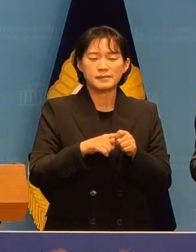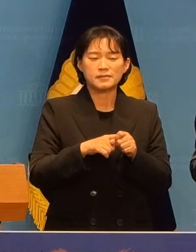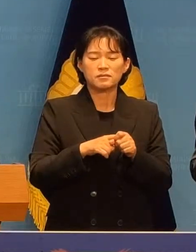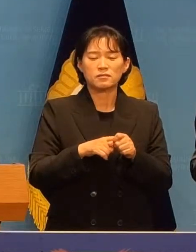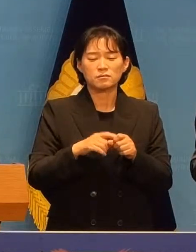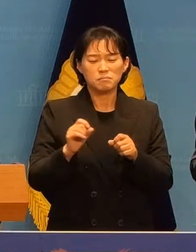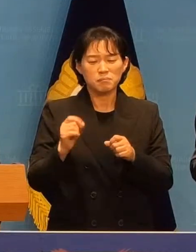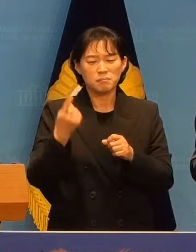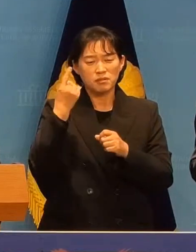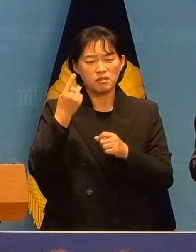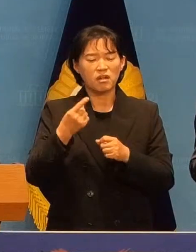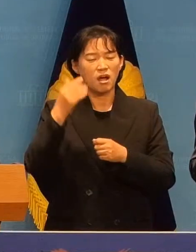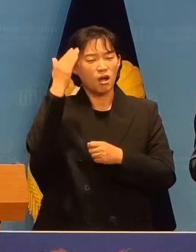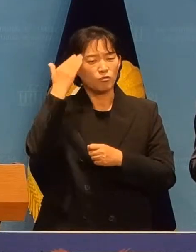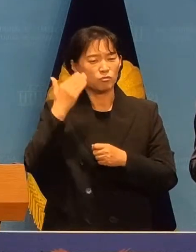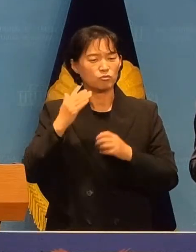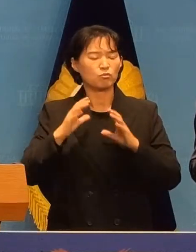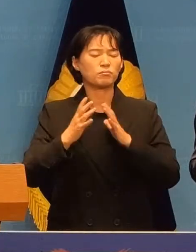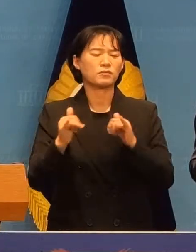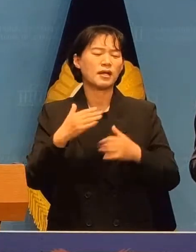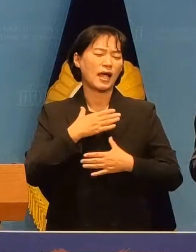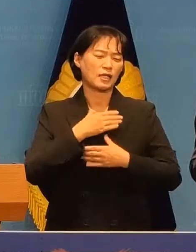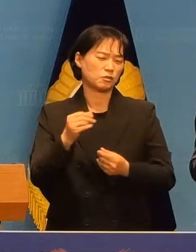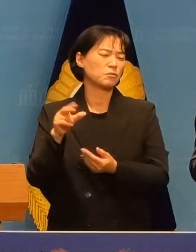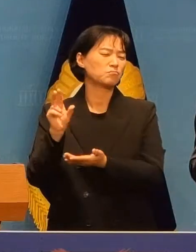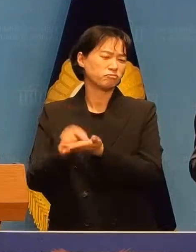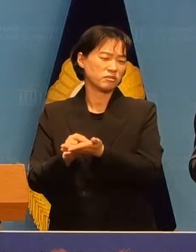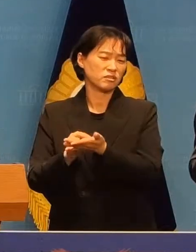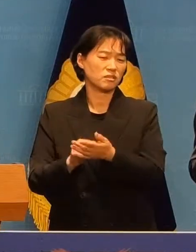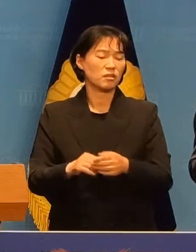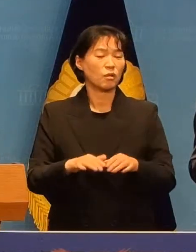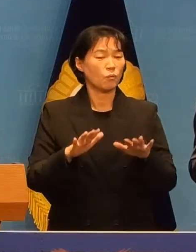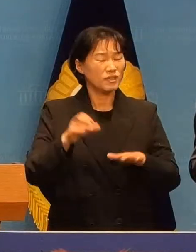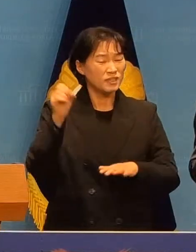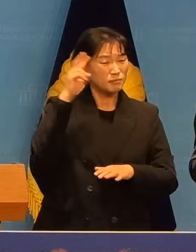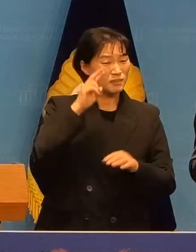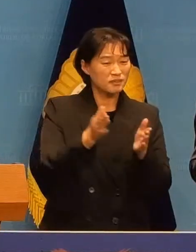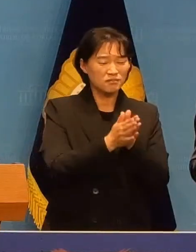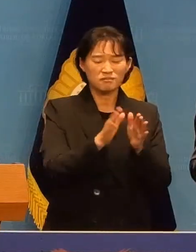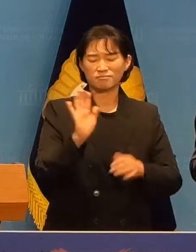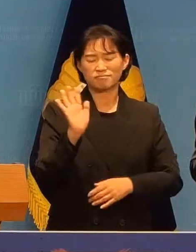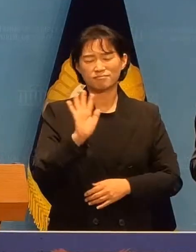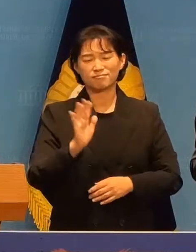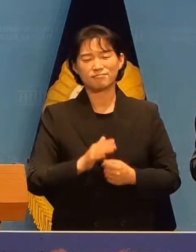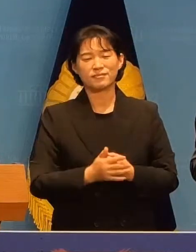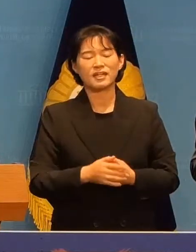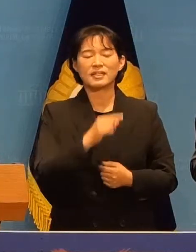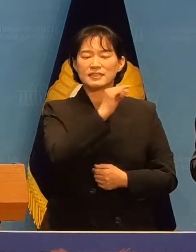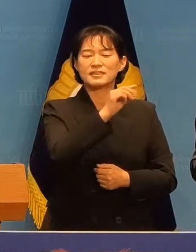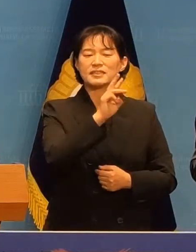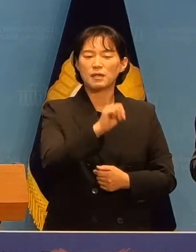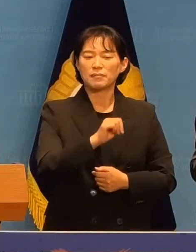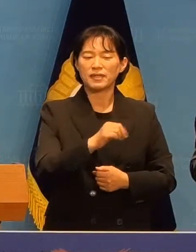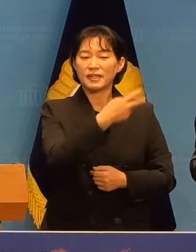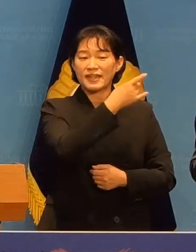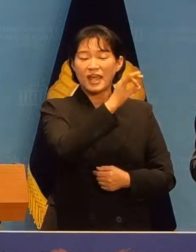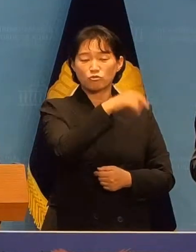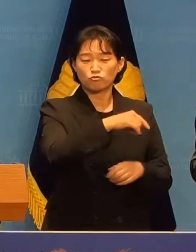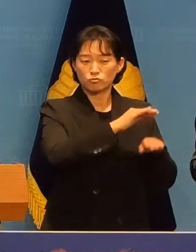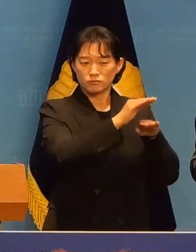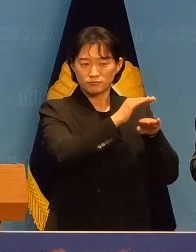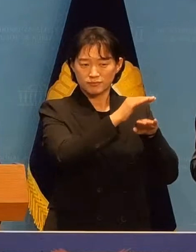희생되는 것입니다. 이 문제는 오늘 갑자기 시작된 것이 아닙니다. GM이 대우자동차를